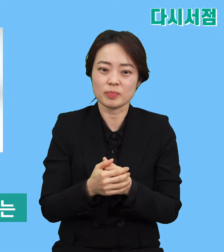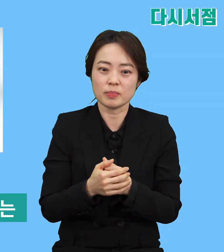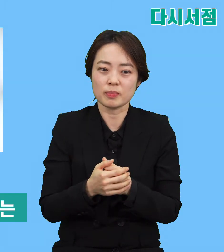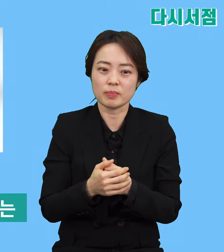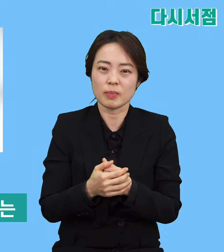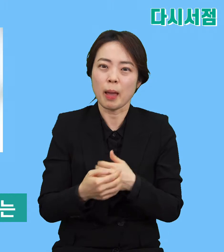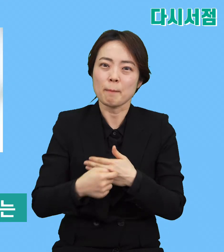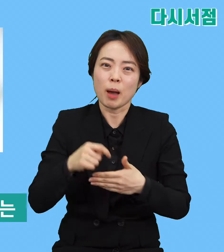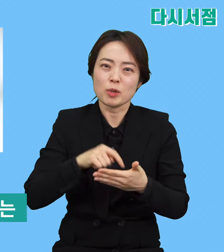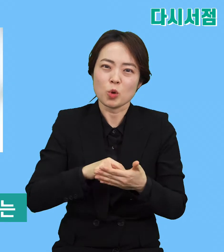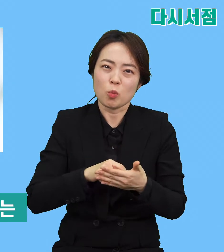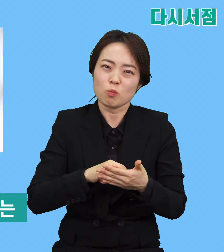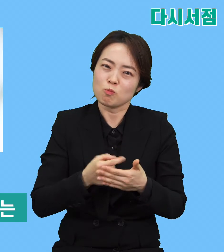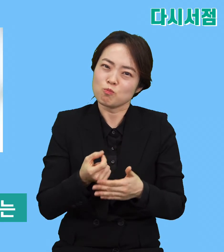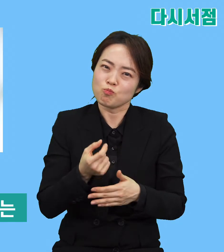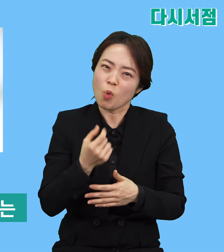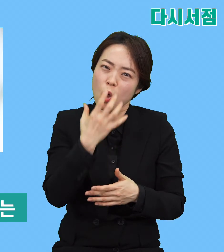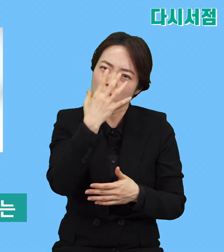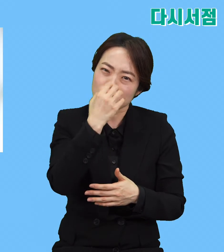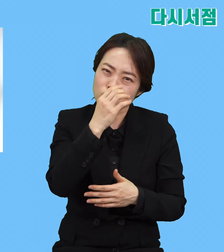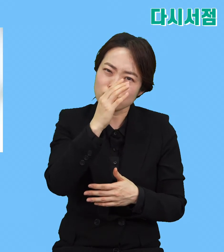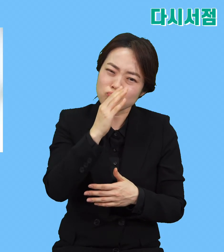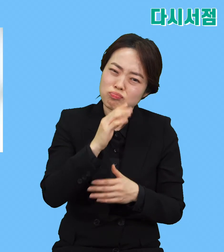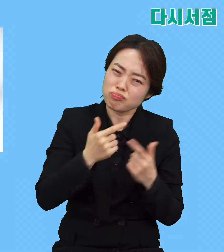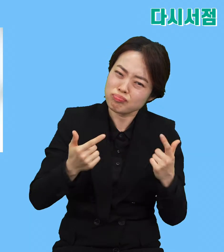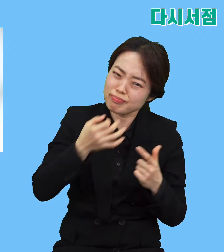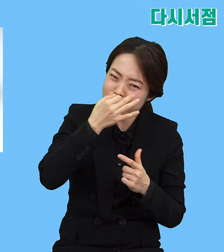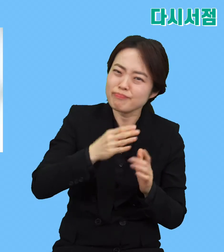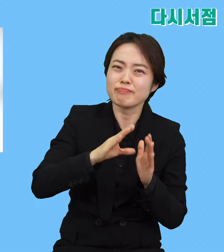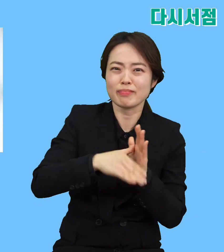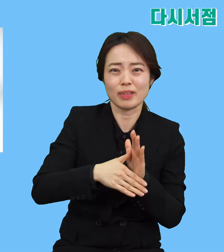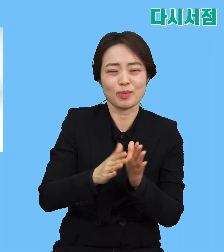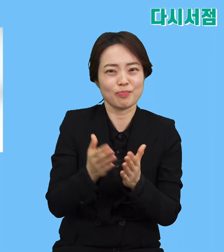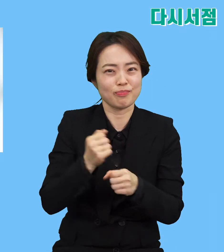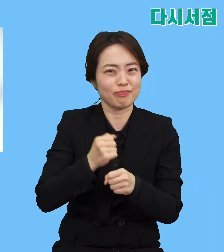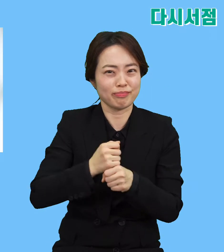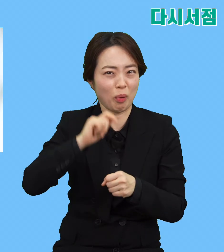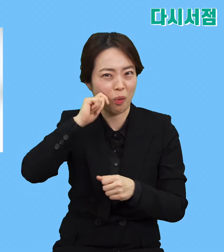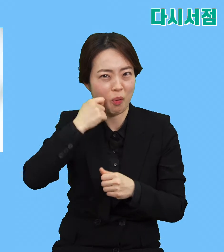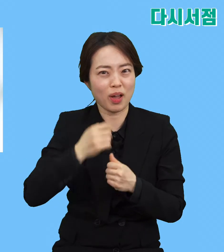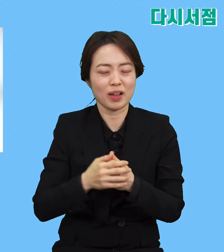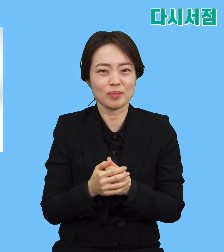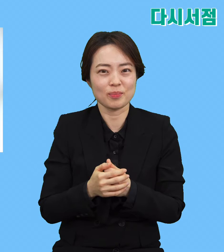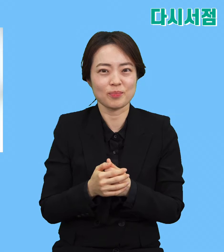마음이 심란하거나 그럴 때는 잘 안 만들어지고 그러기도